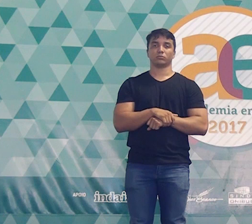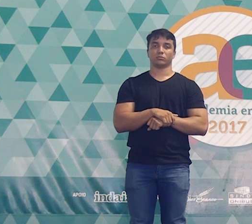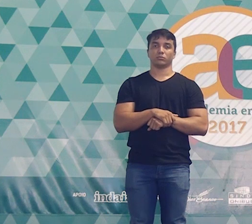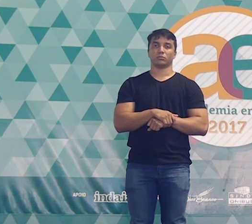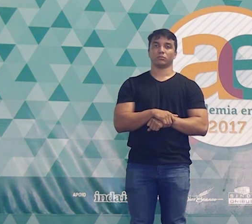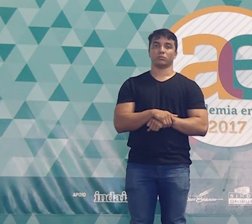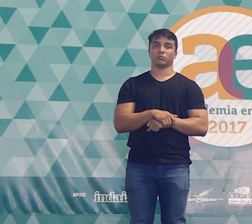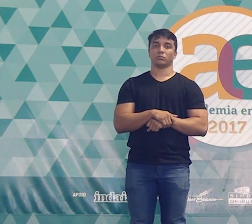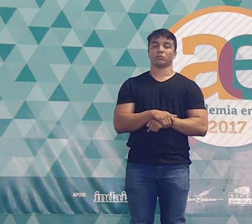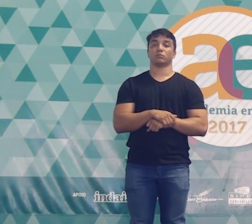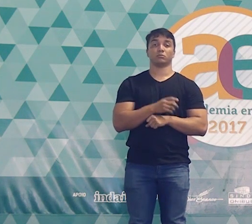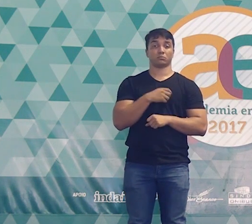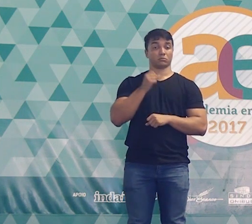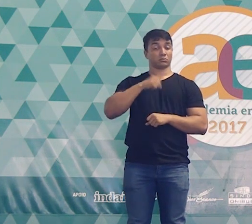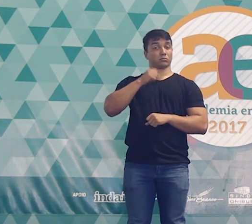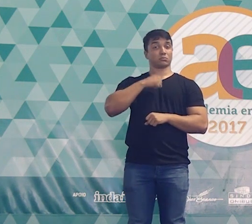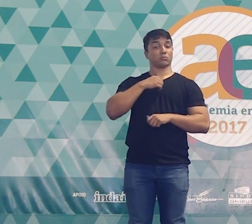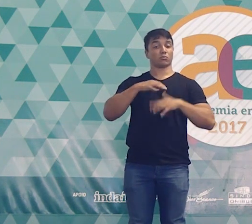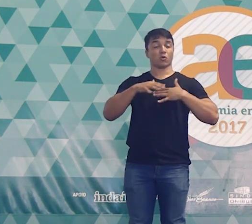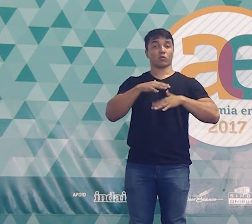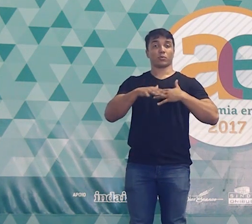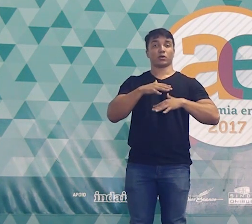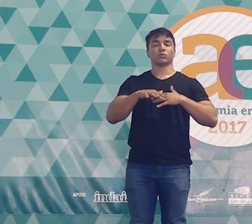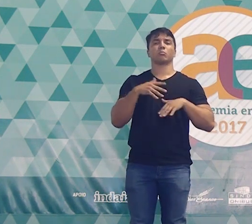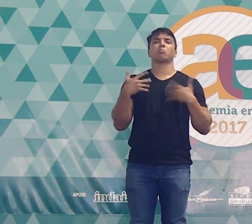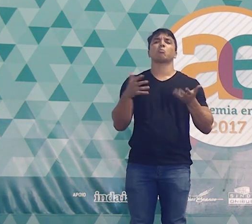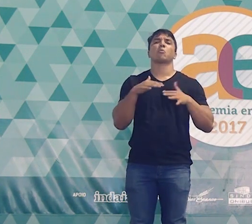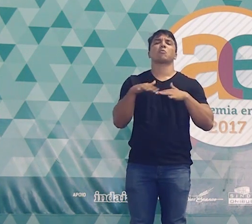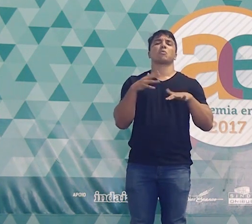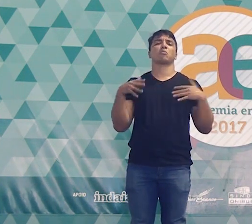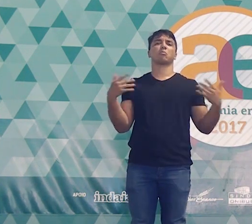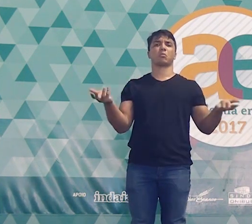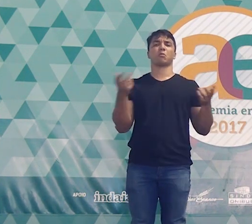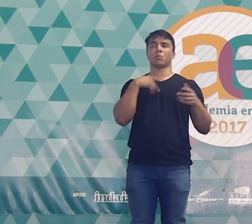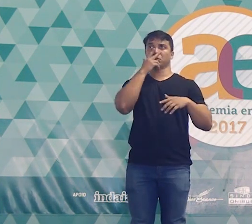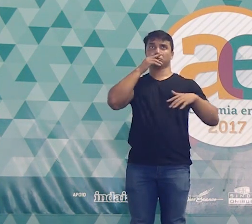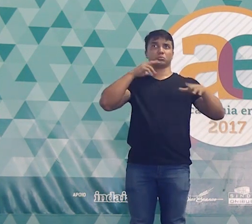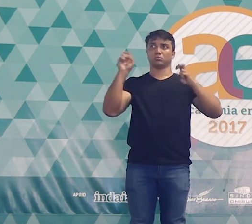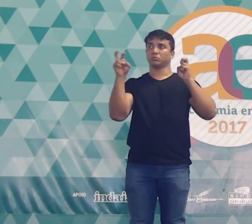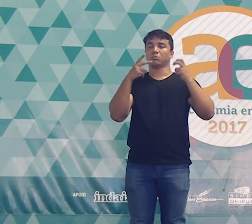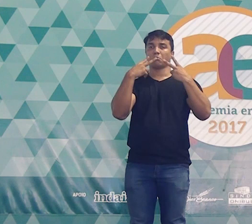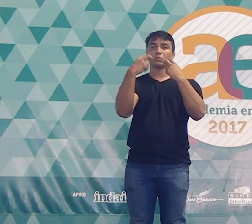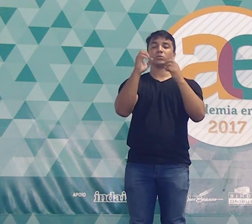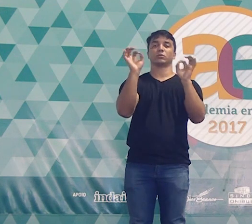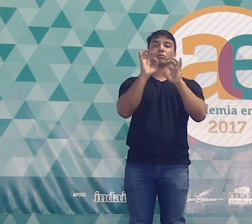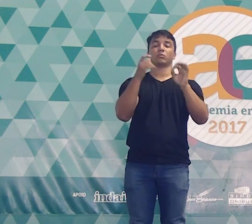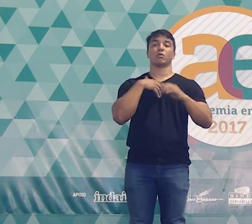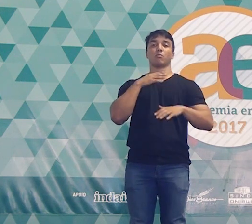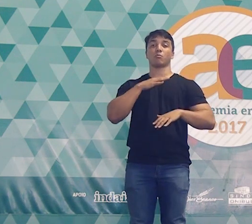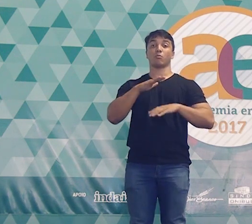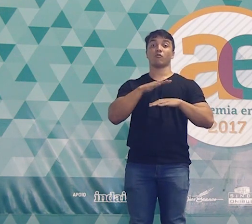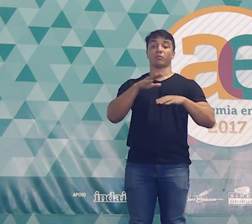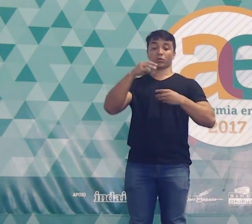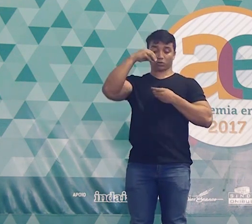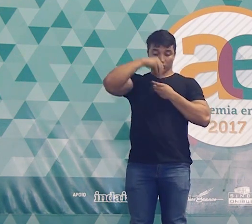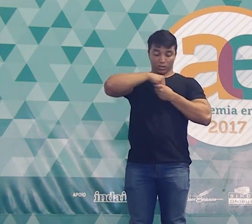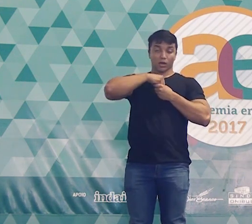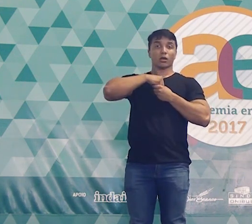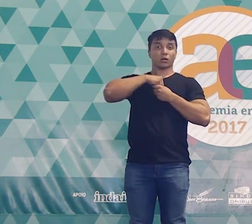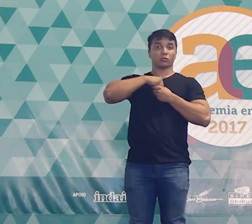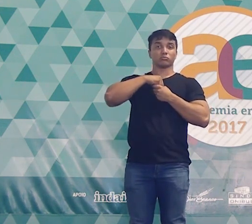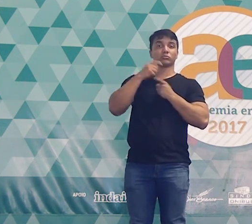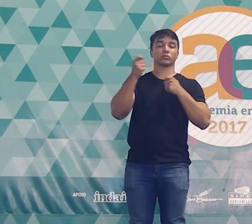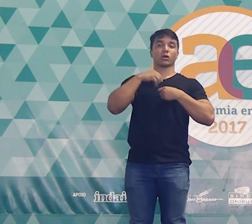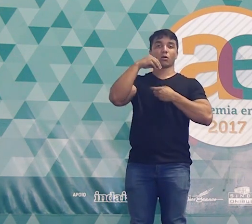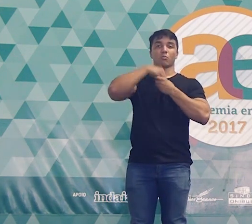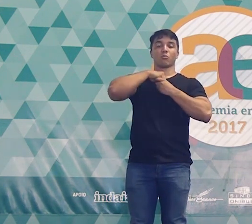Sim, estou em movimento. Que movimento você está que você não está nem se mexendo? Eu estou em movimento interno. Aqui